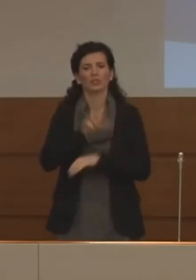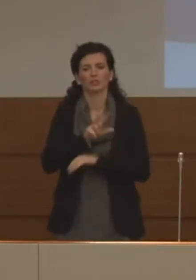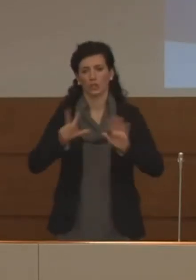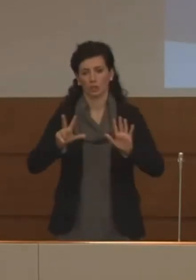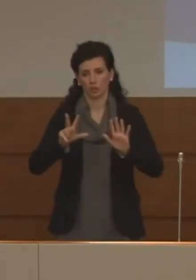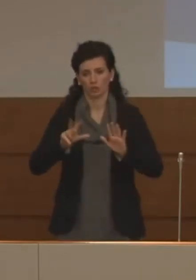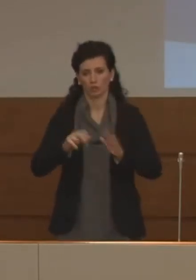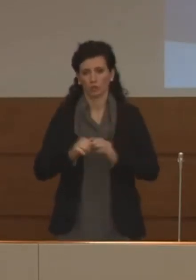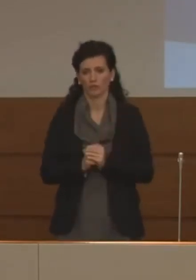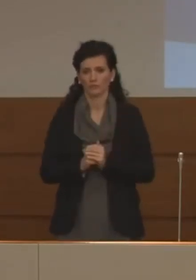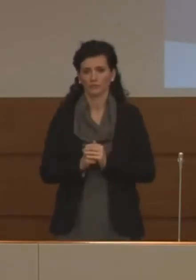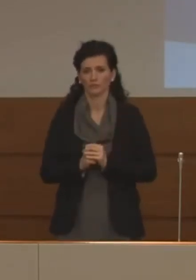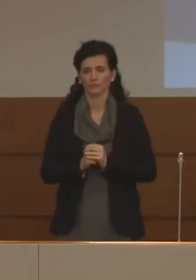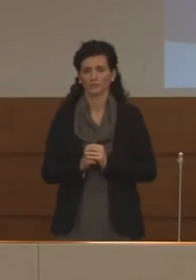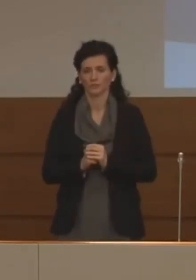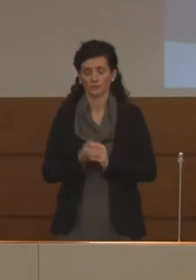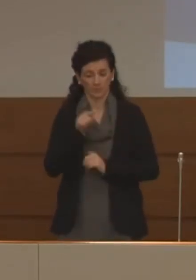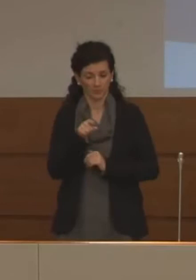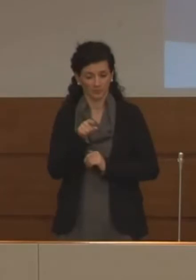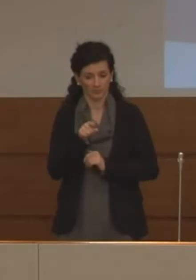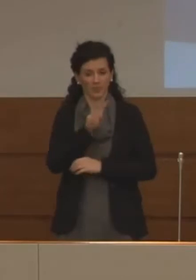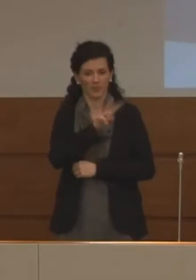46.638. Di questi